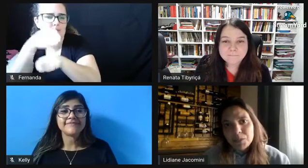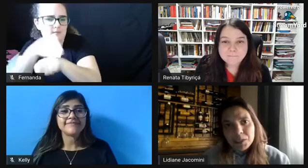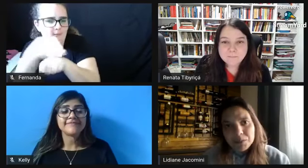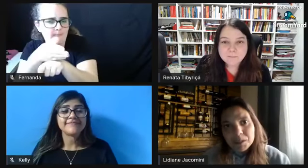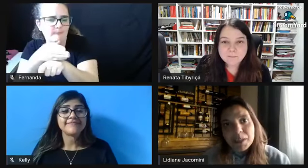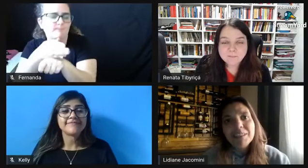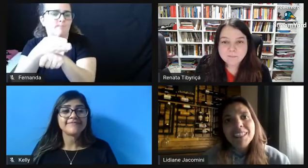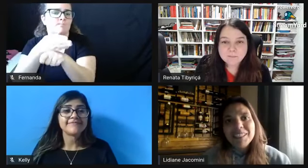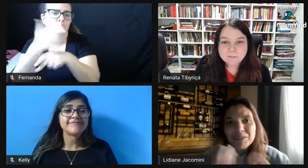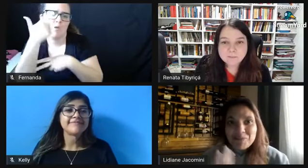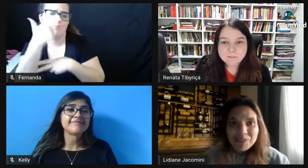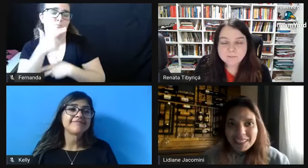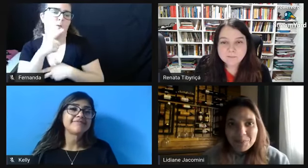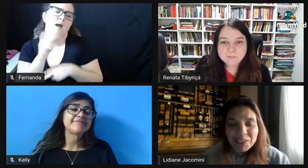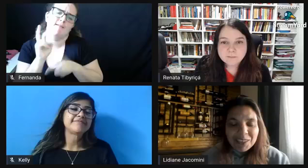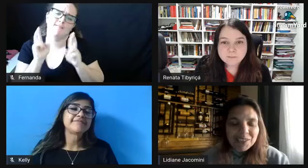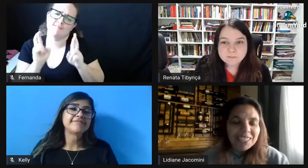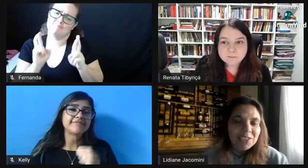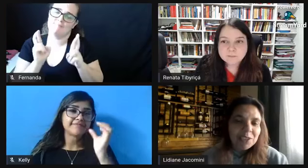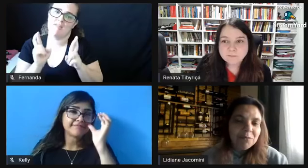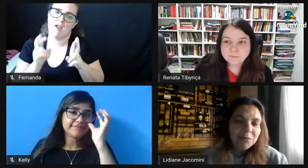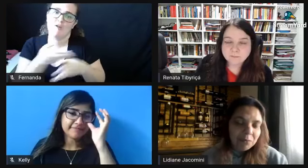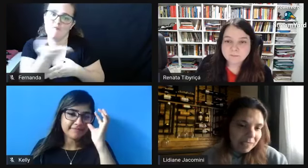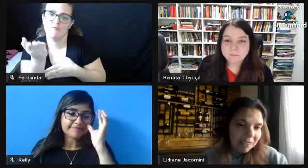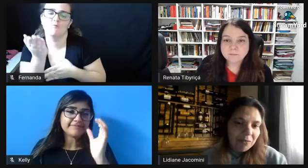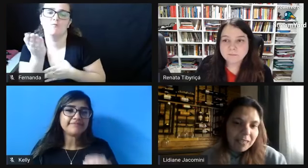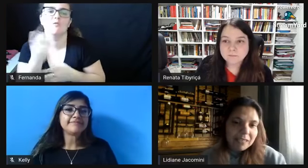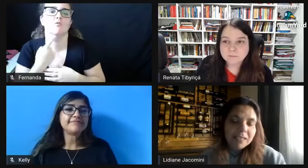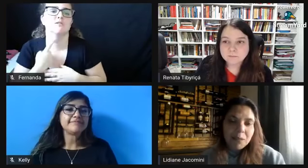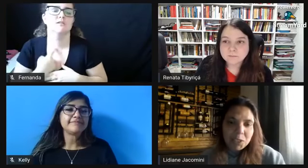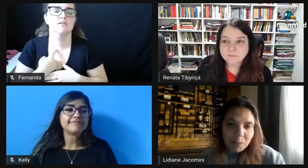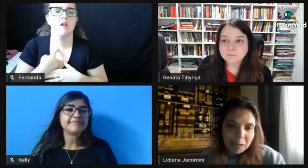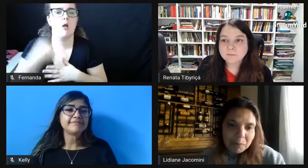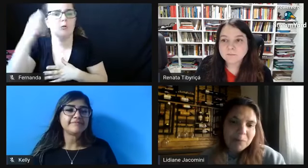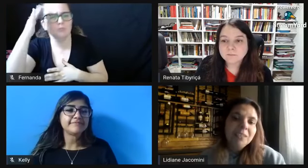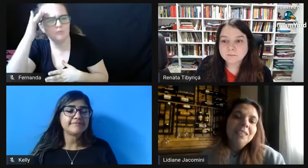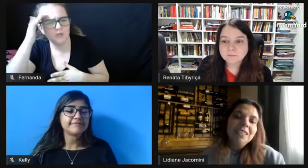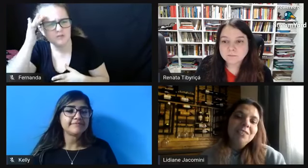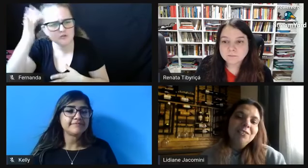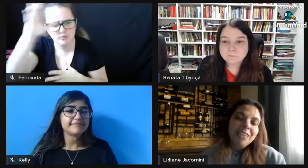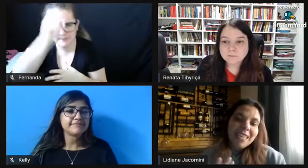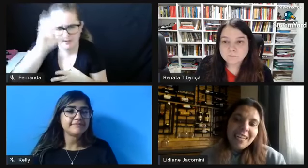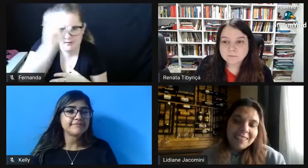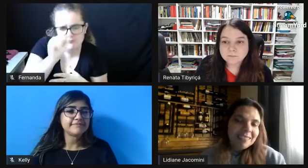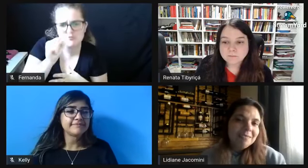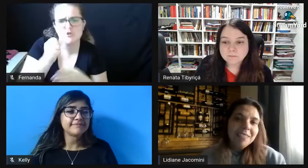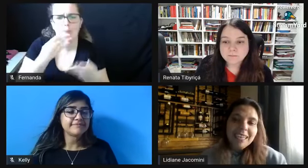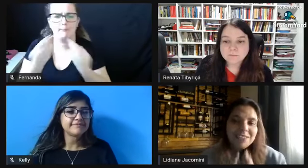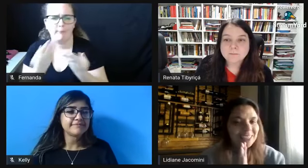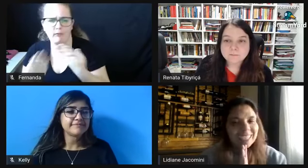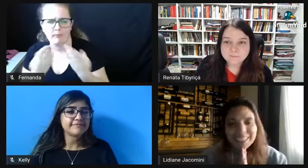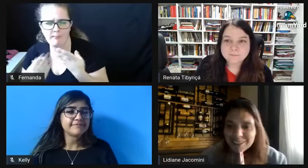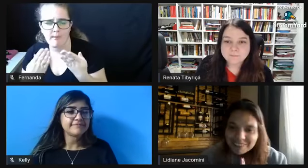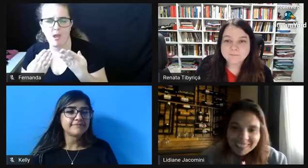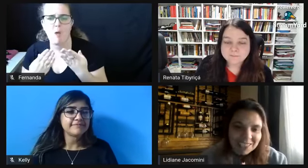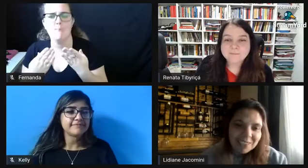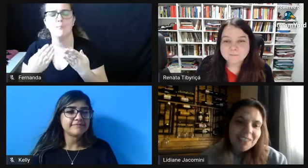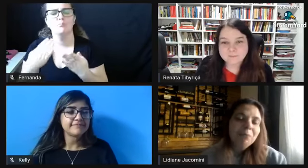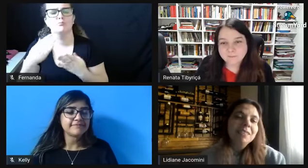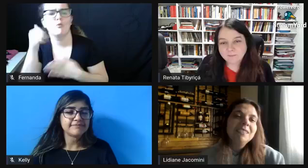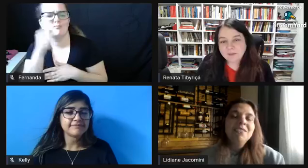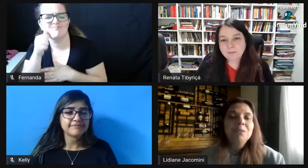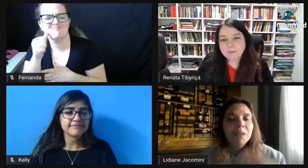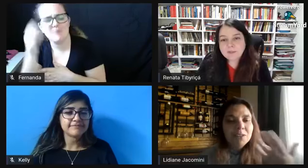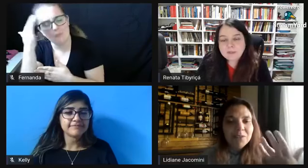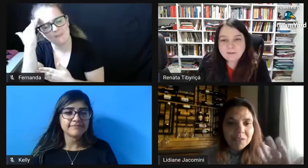foi espero que tenha sido muito elucidativo essa conversa, esse bate-papo. Doutora Renata, gratidão